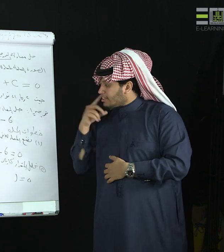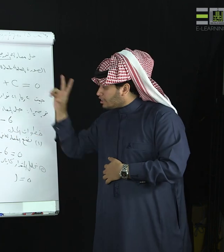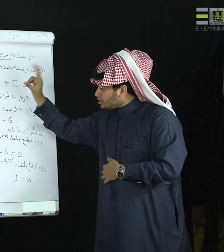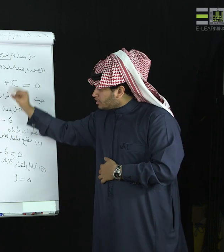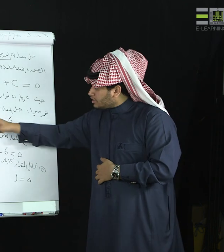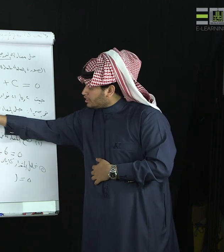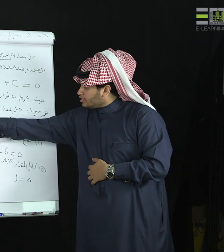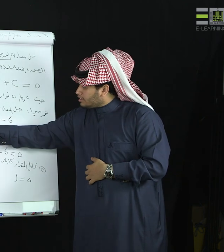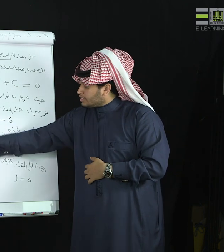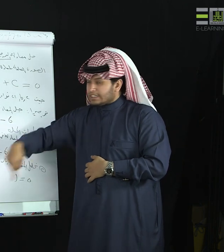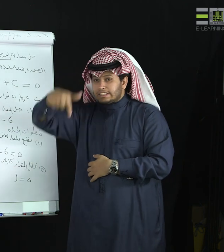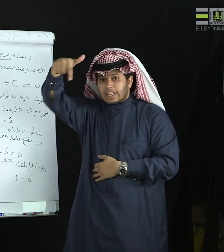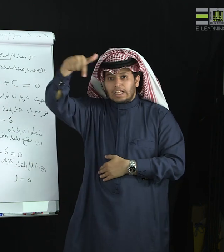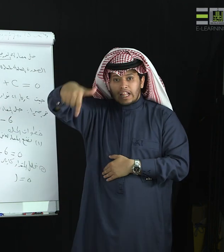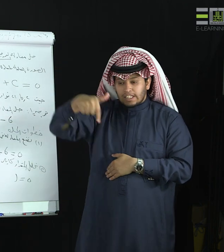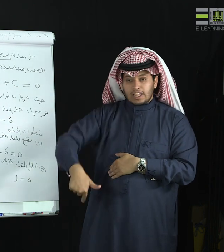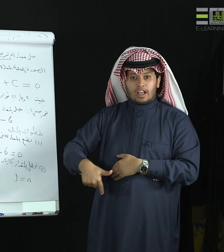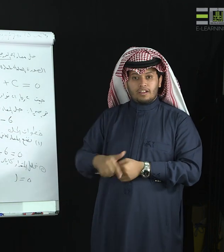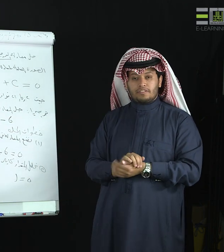6. طيب،